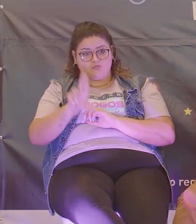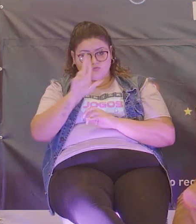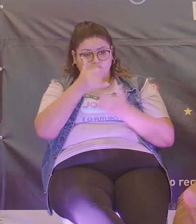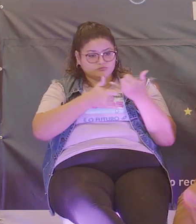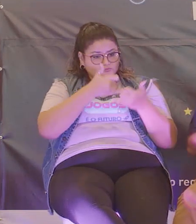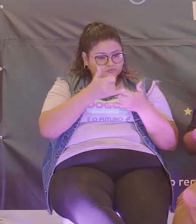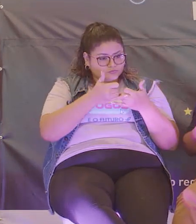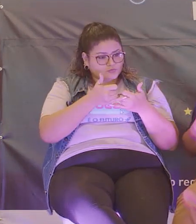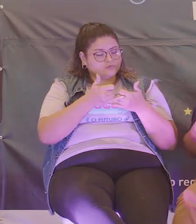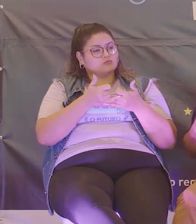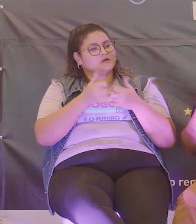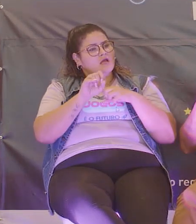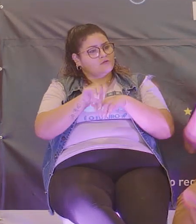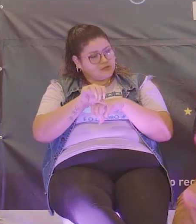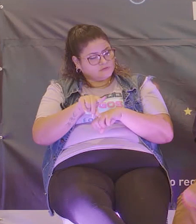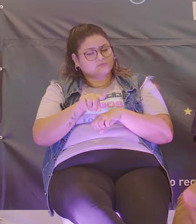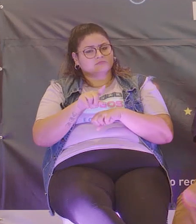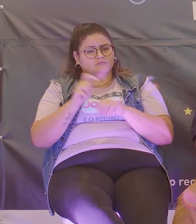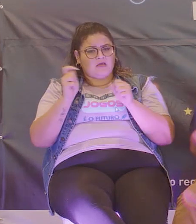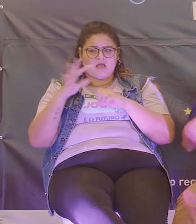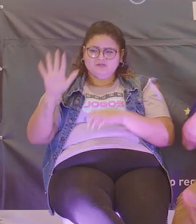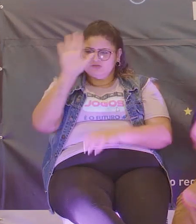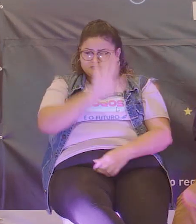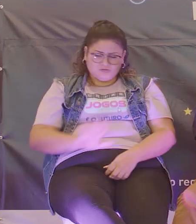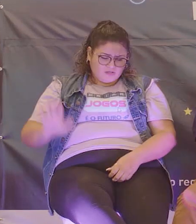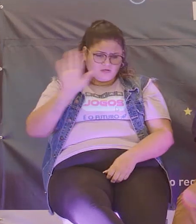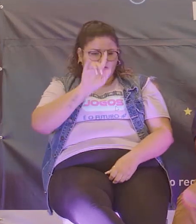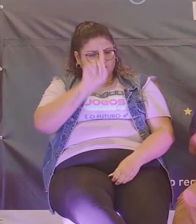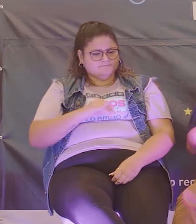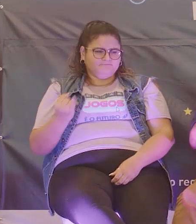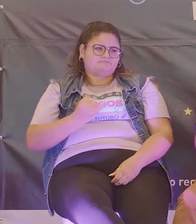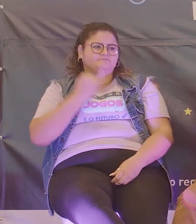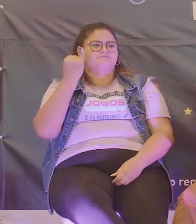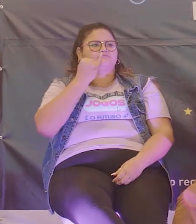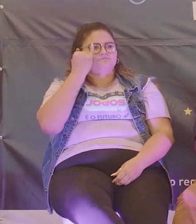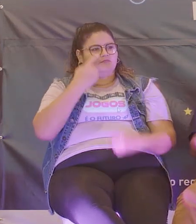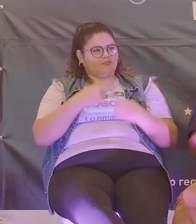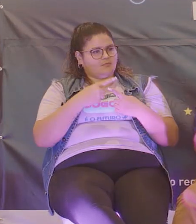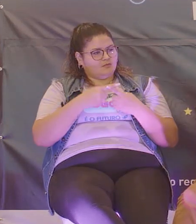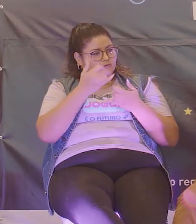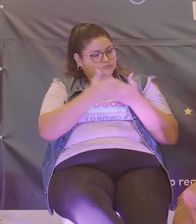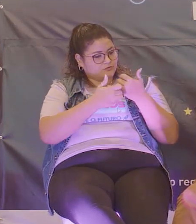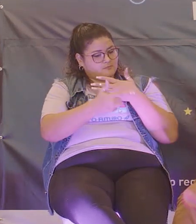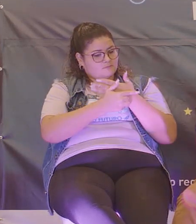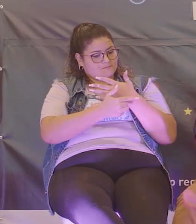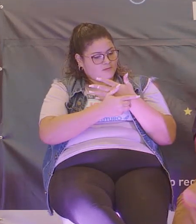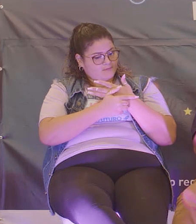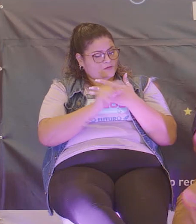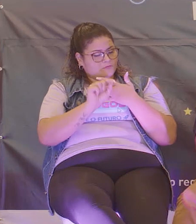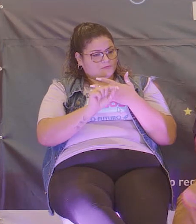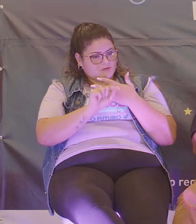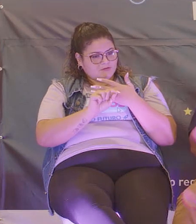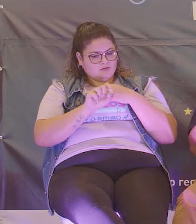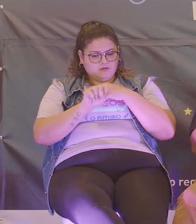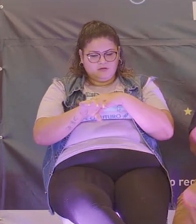educação, associado à educação como um todo, ele é muito rico, porque o jogo ele tem um papel que é a grande dificuldade da educação,